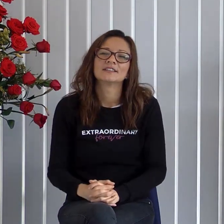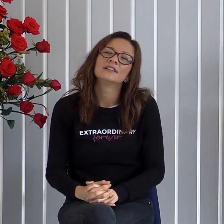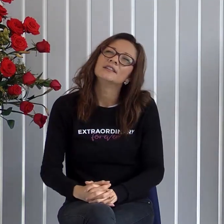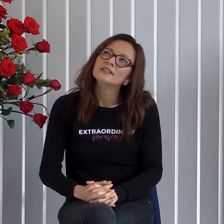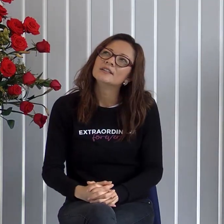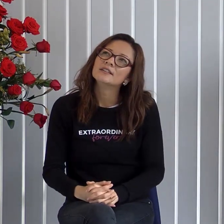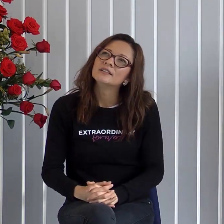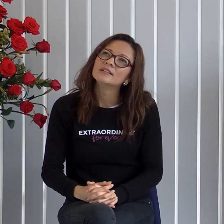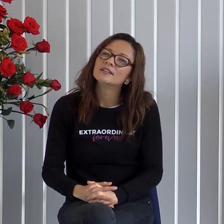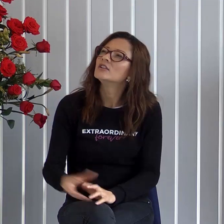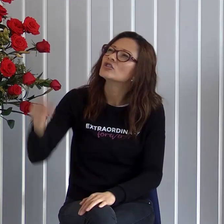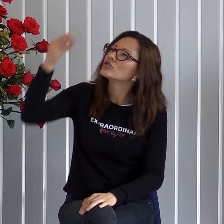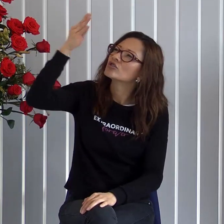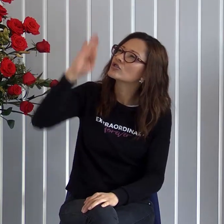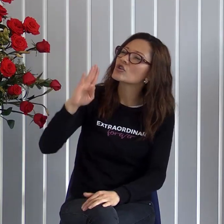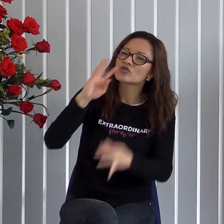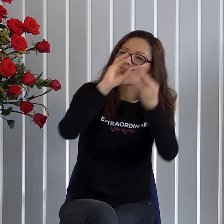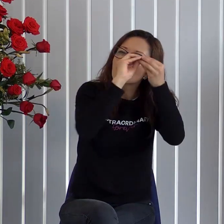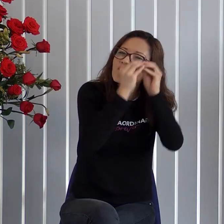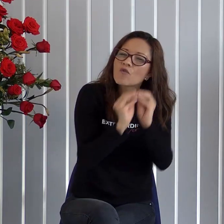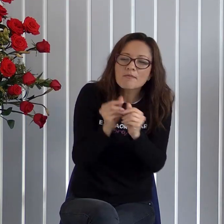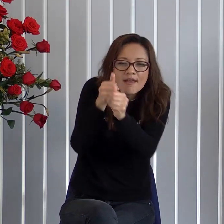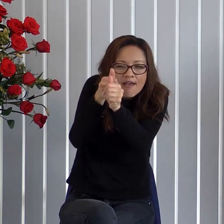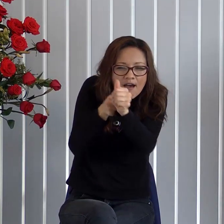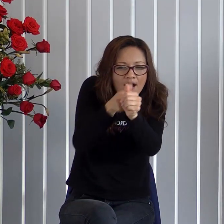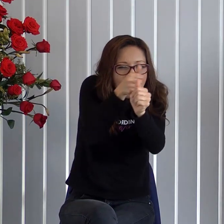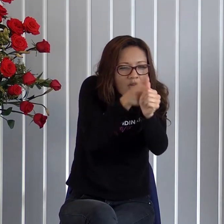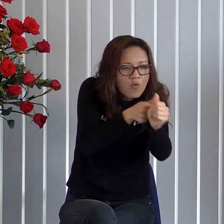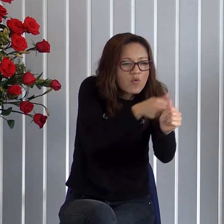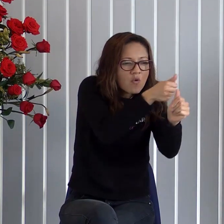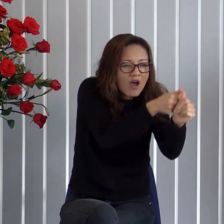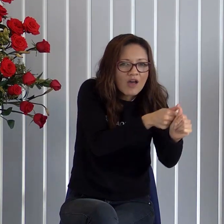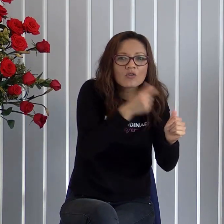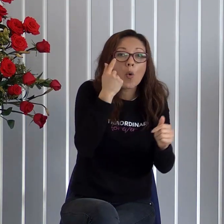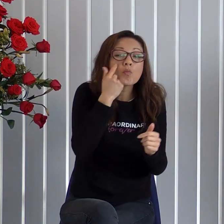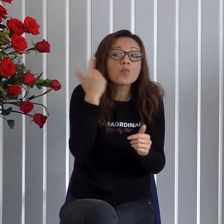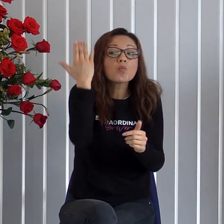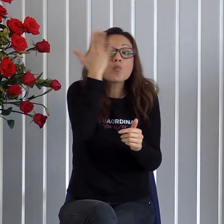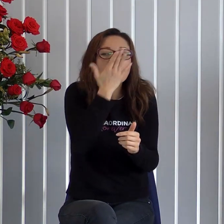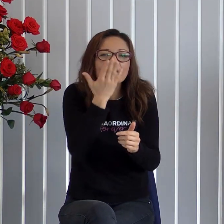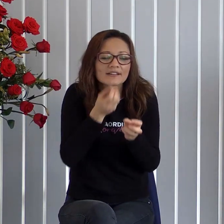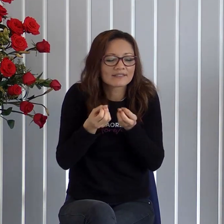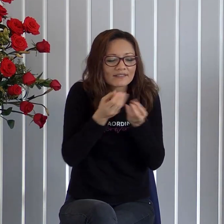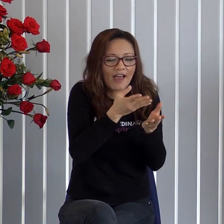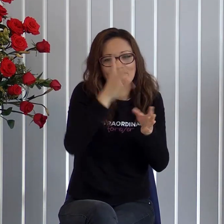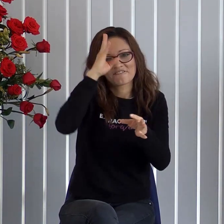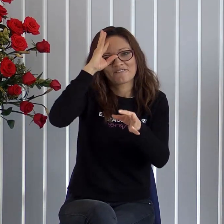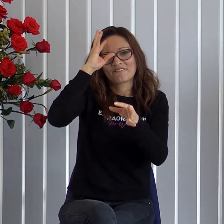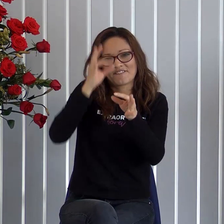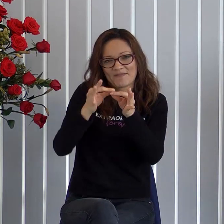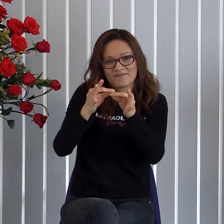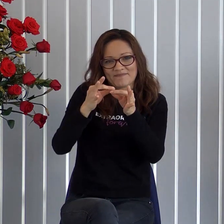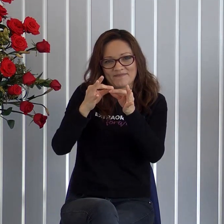O sea, ¿qué es lo que Dios está formando en nosotros, afinando como el oro? ¿Qué? Nuestra